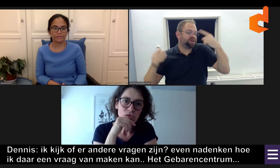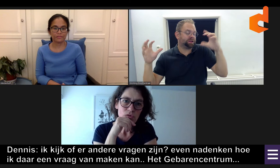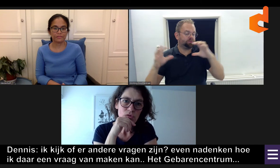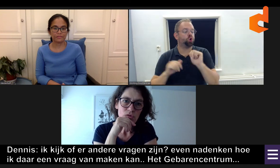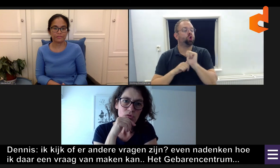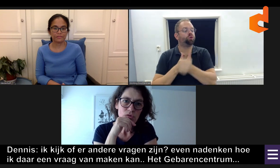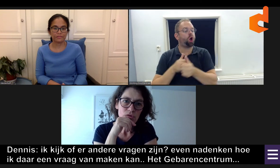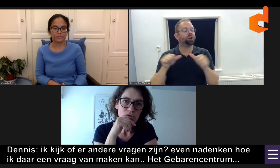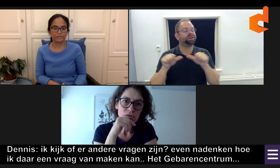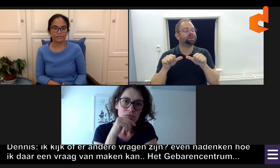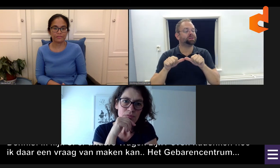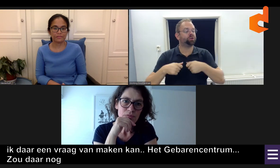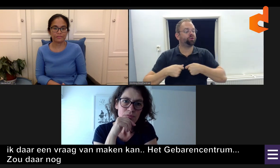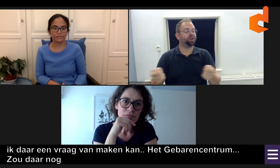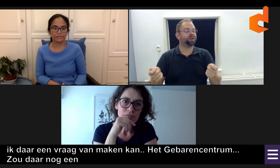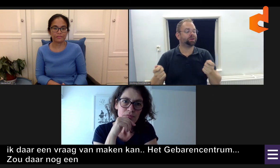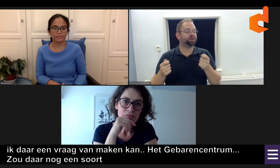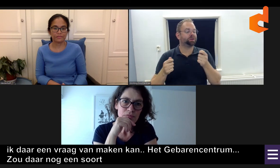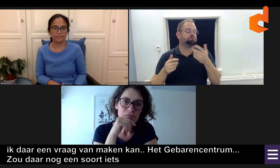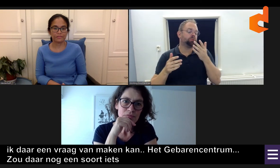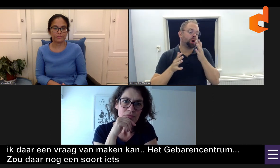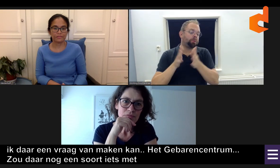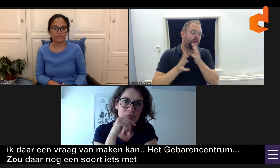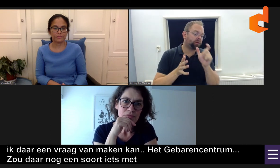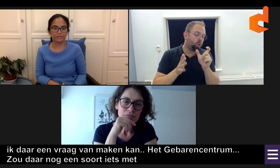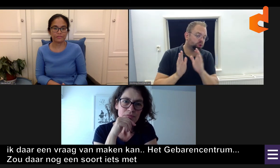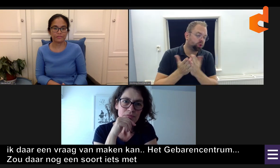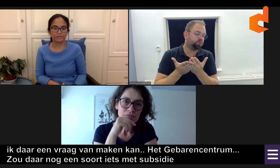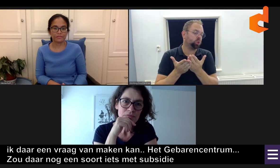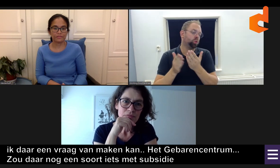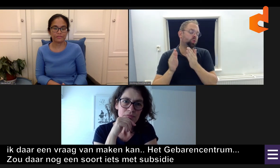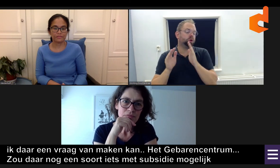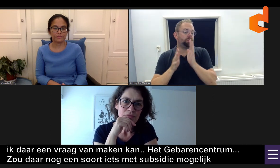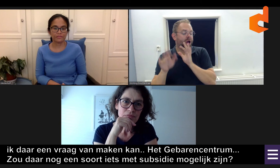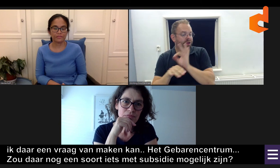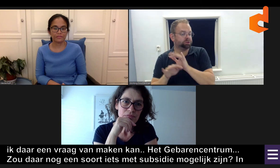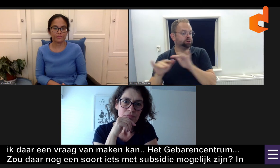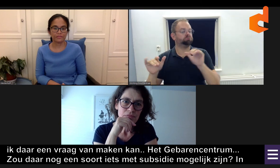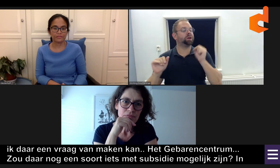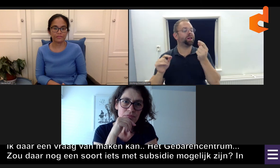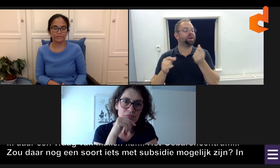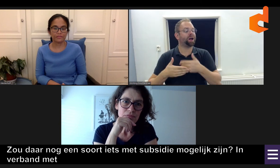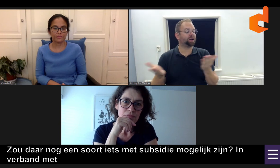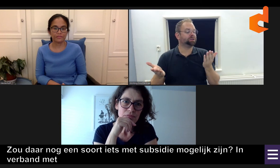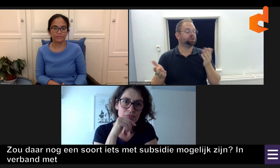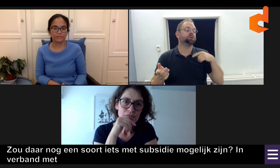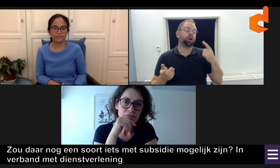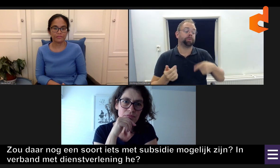Zou daar nog een soort iets met subsidie mogelijk zijn in verband met dienstverleningen, dus gebarenwoordenboek of iets